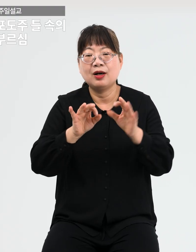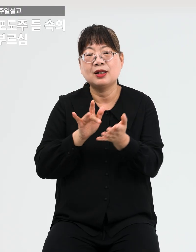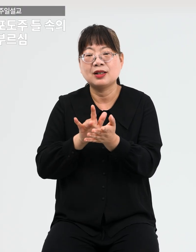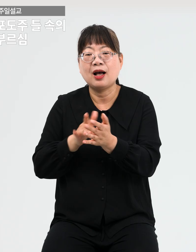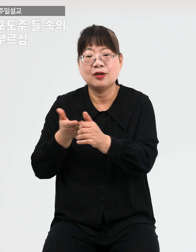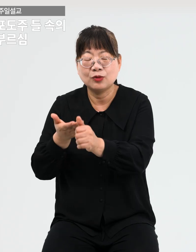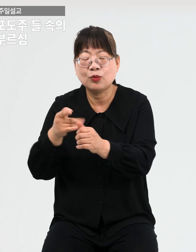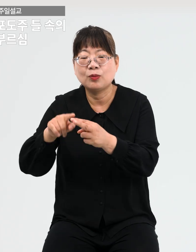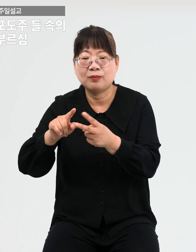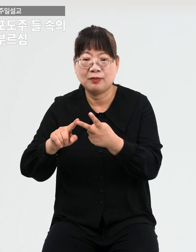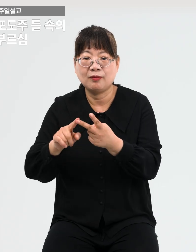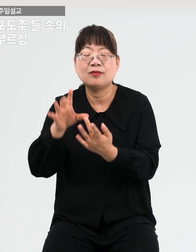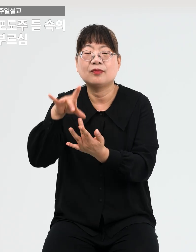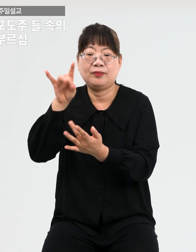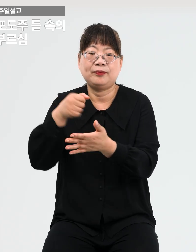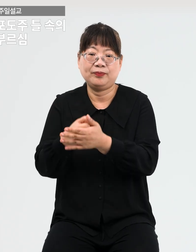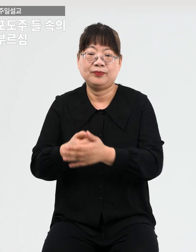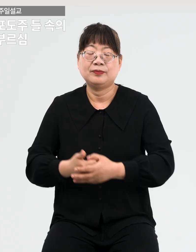합니다.